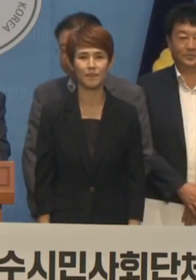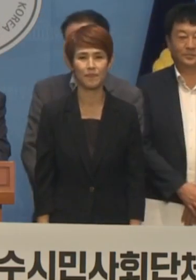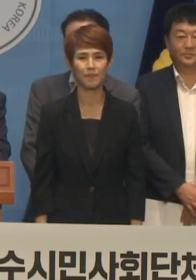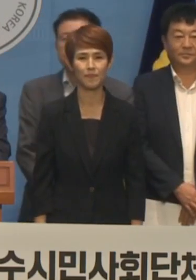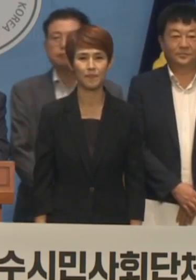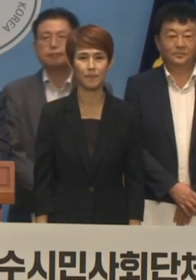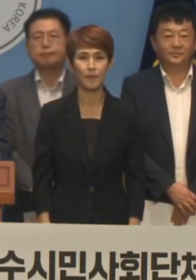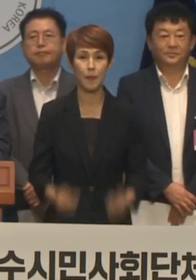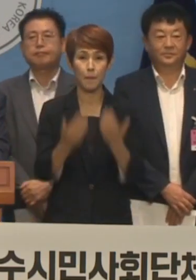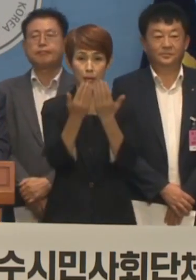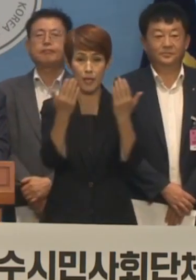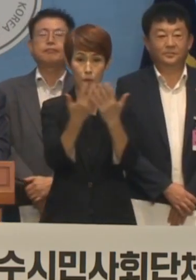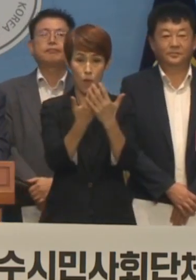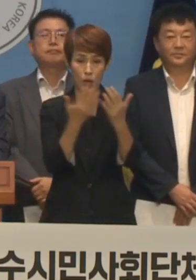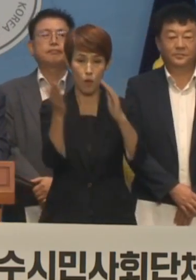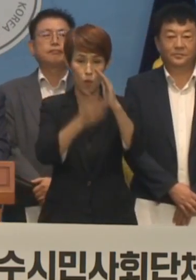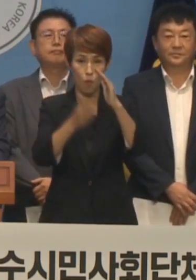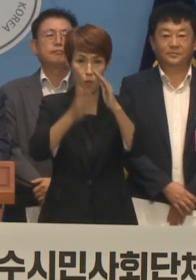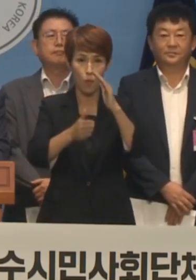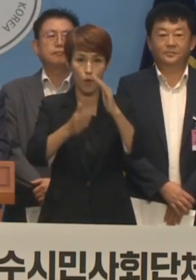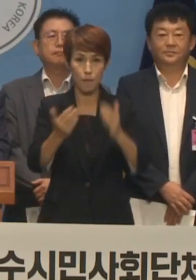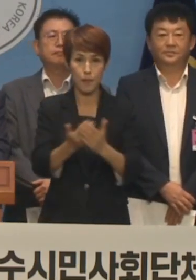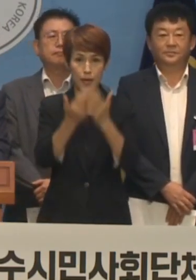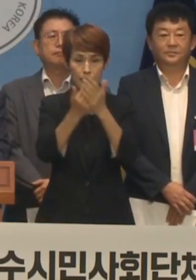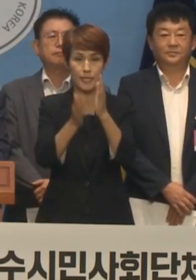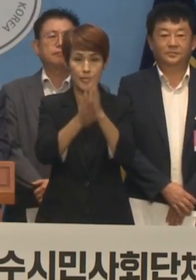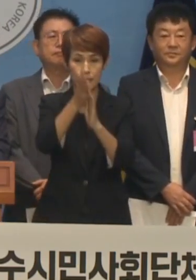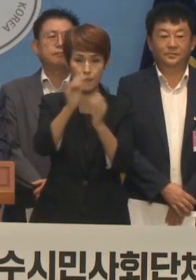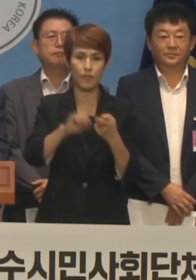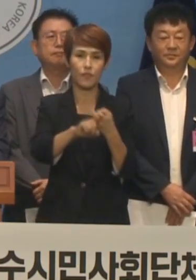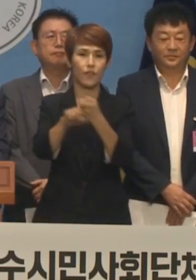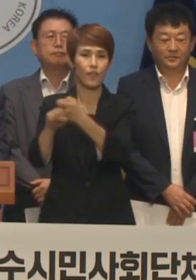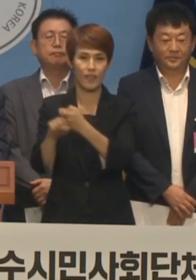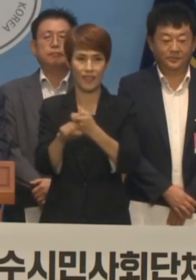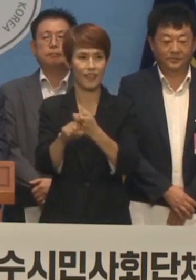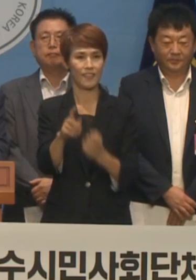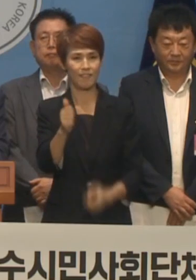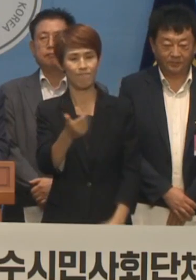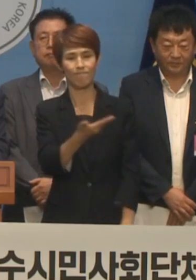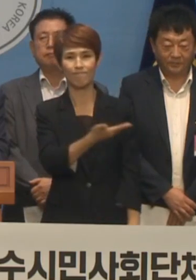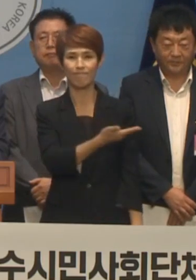여수 박람회 공공개발 시민연대 최동훈 구면님 참석해 주셨습니다.